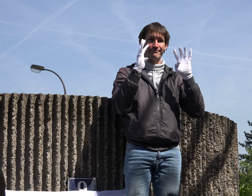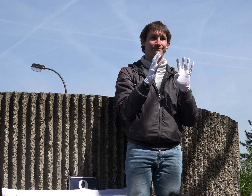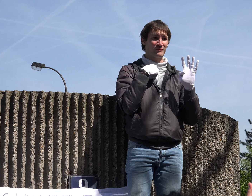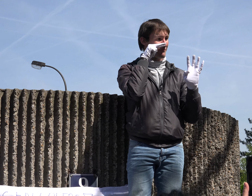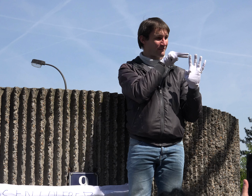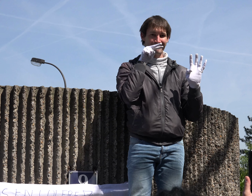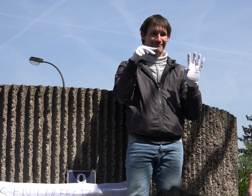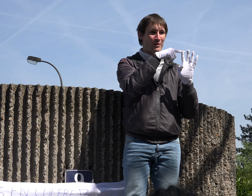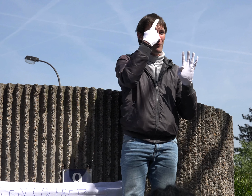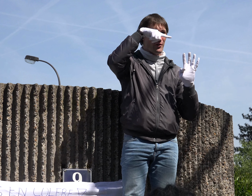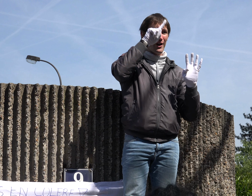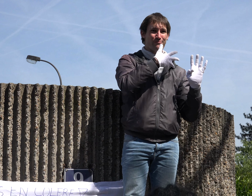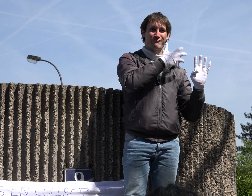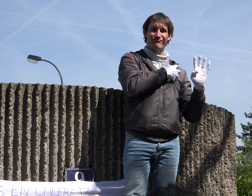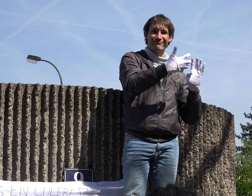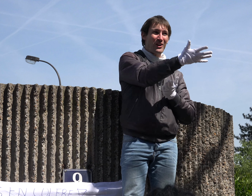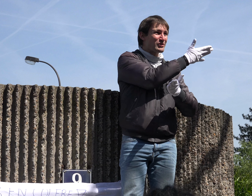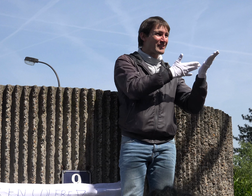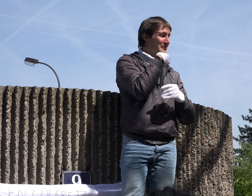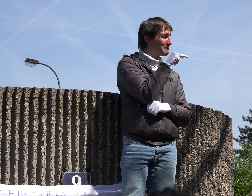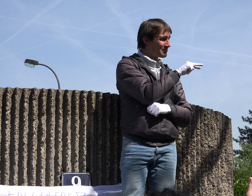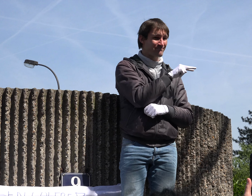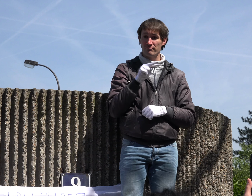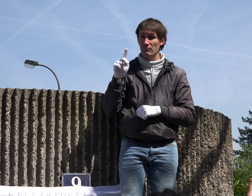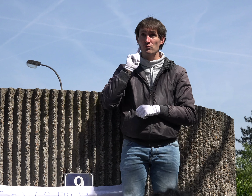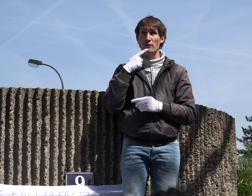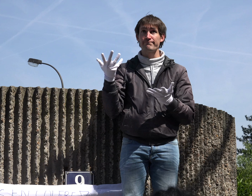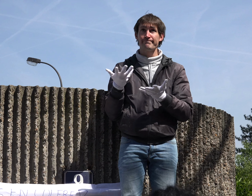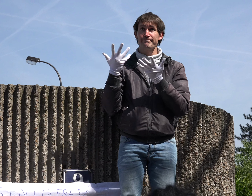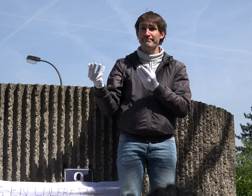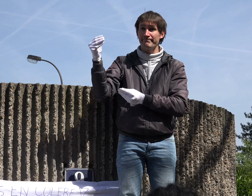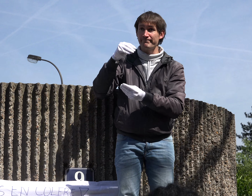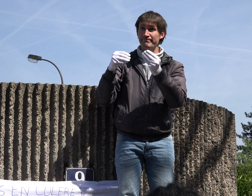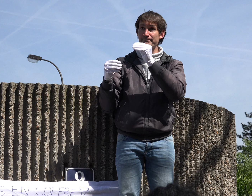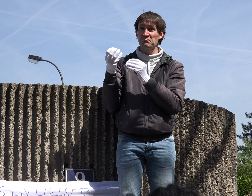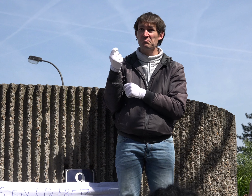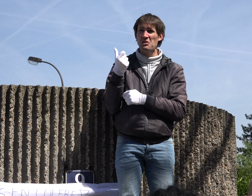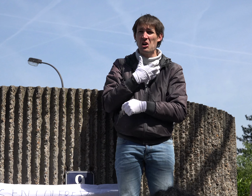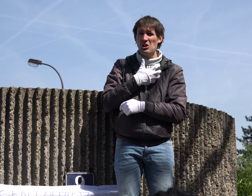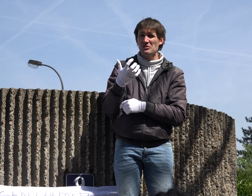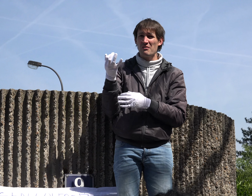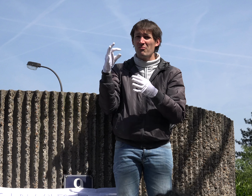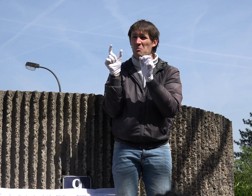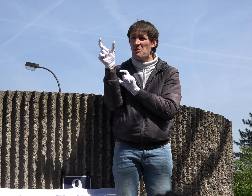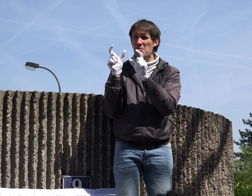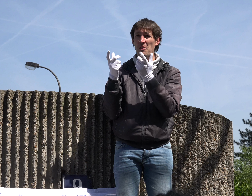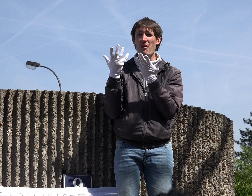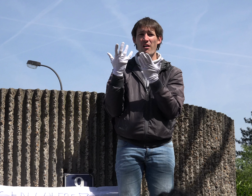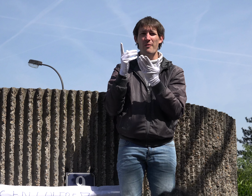après avec les parents et quand je compare les échanges entre entendants et les échanges entre sourds, c'est moins des riches,